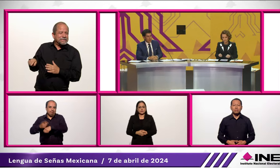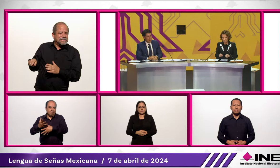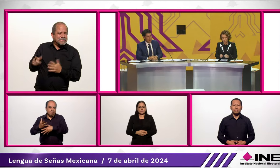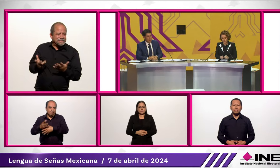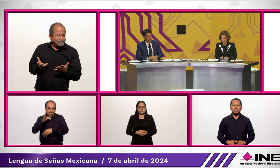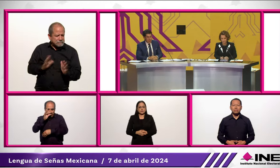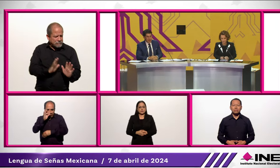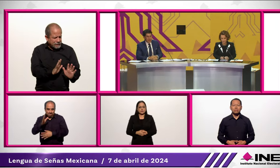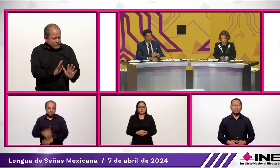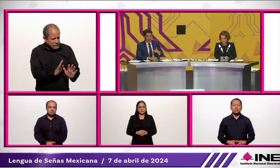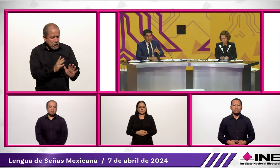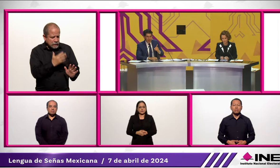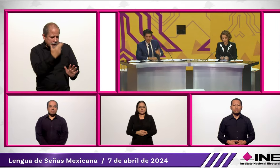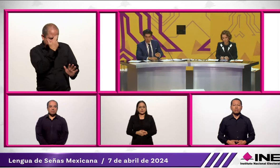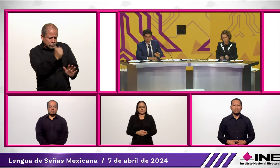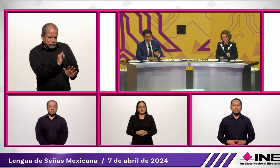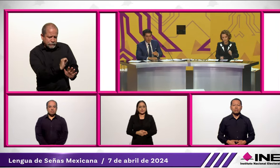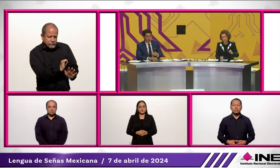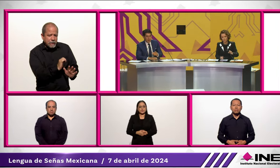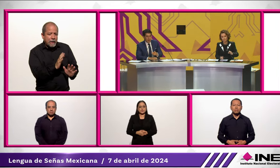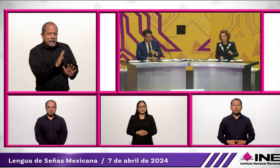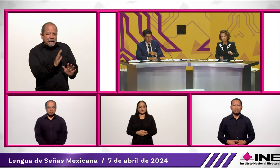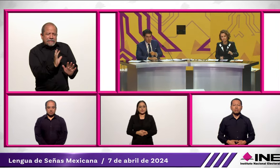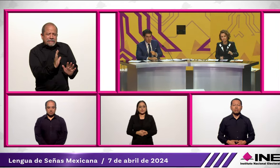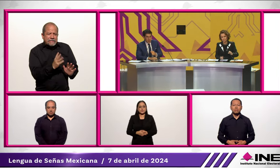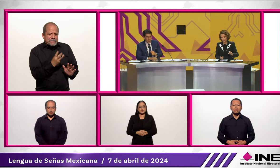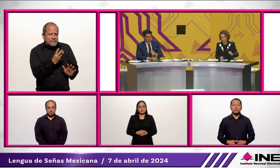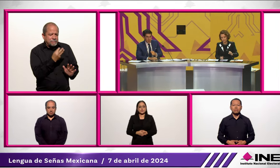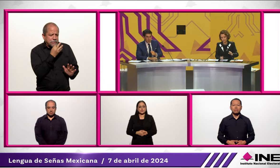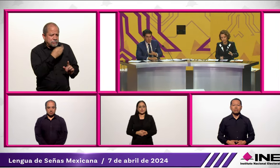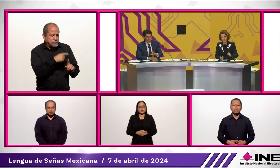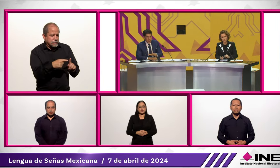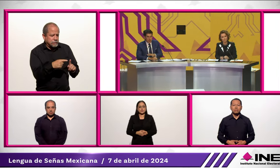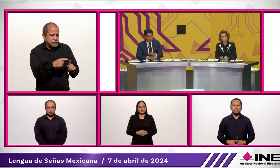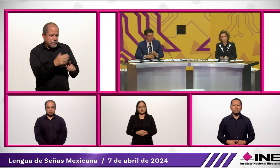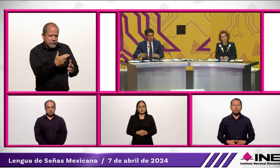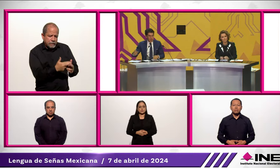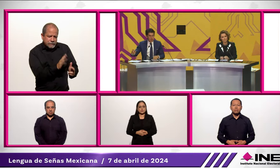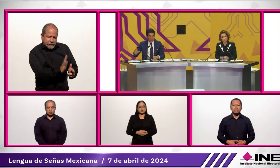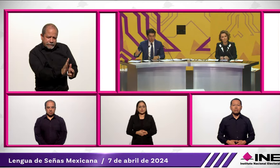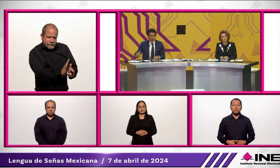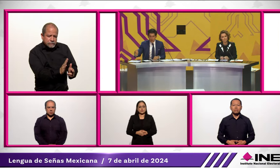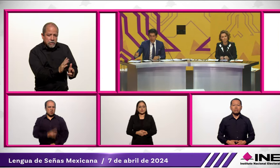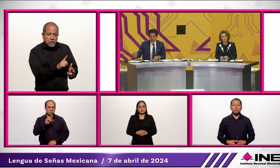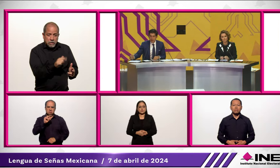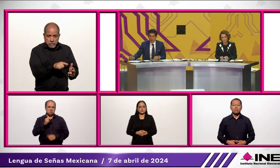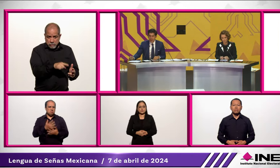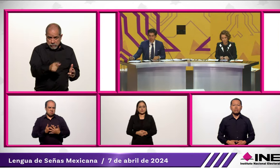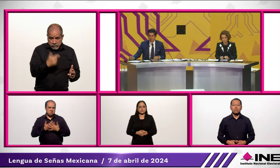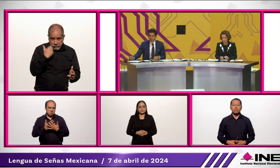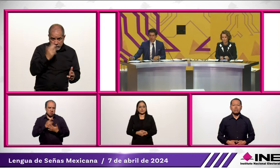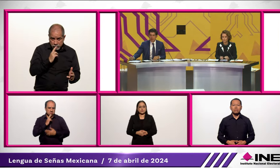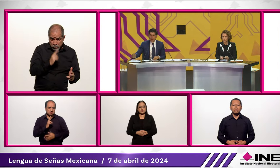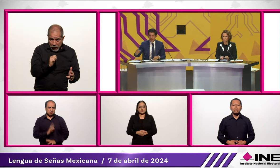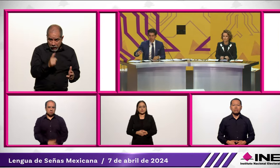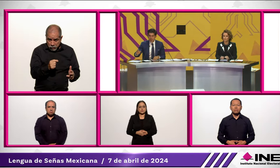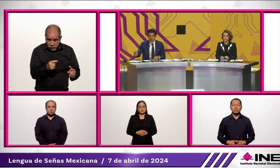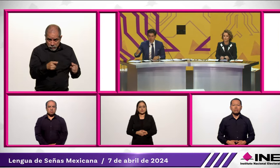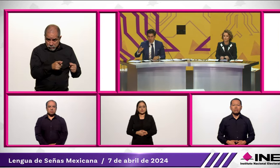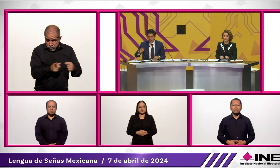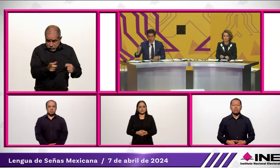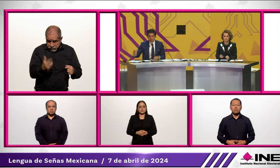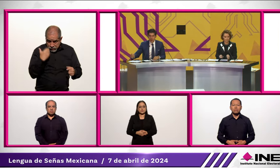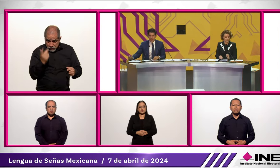quedan, candidato Jorge Máynez. ¿Quiere responder, candidata Claudia Sheinbaum, a los señalamientos del candidato Máynez? No, espero. Candidata Xochitl